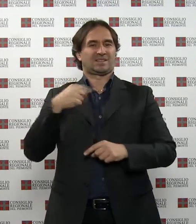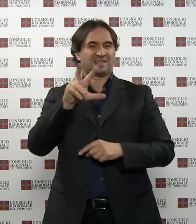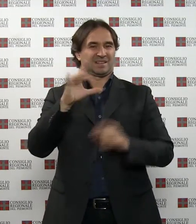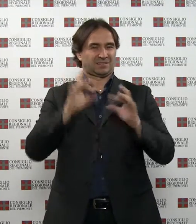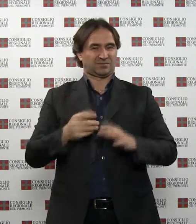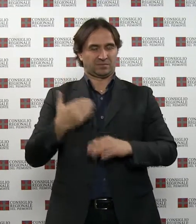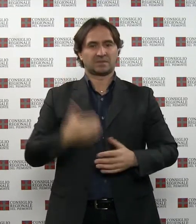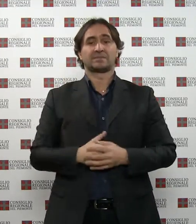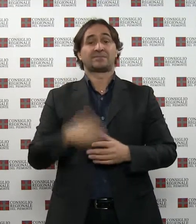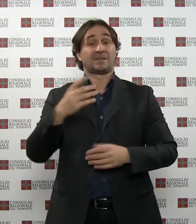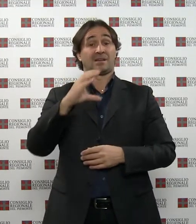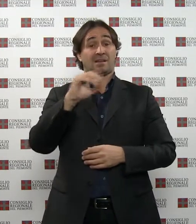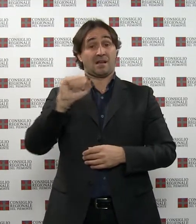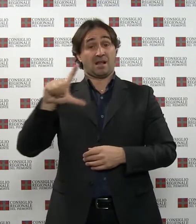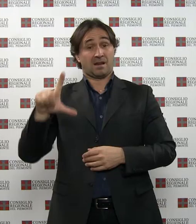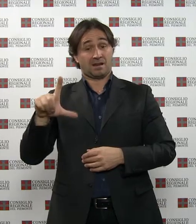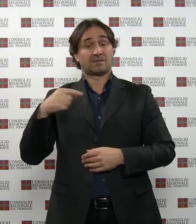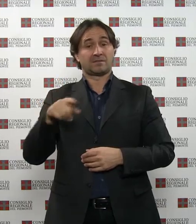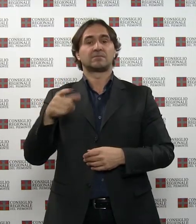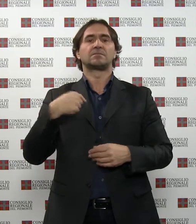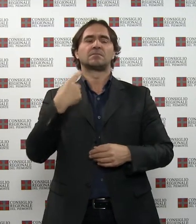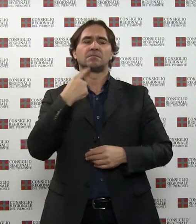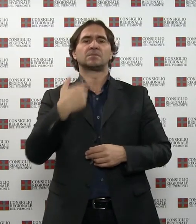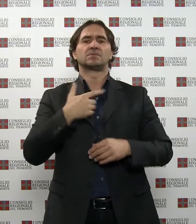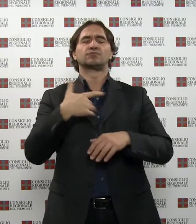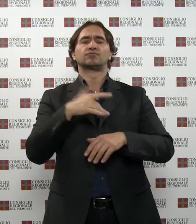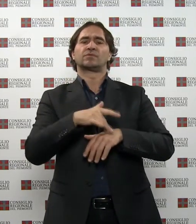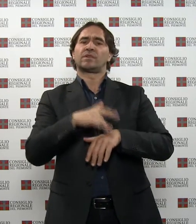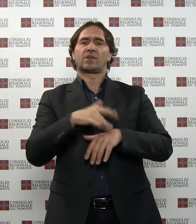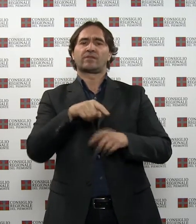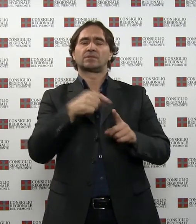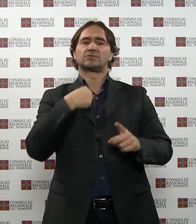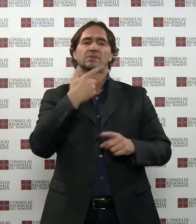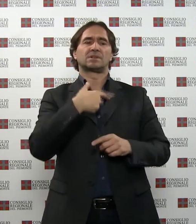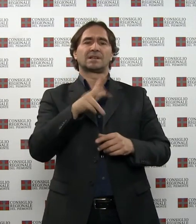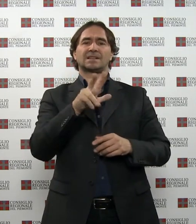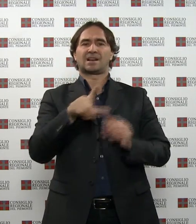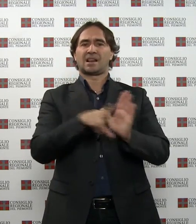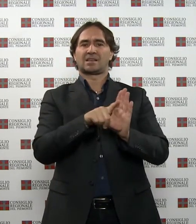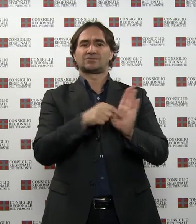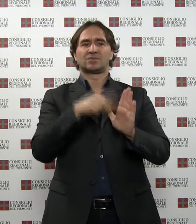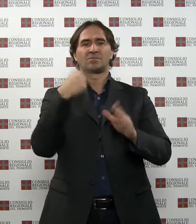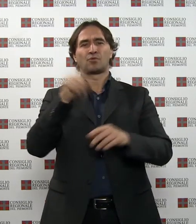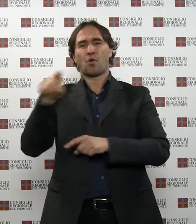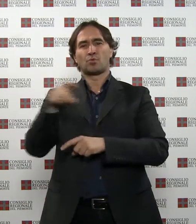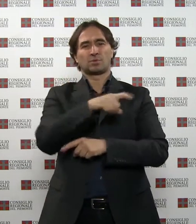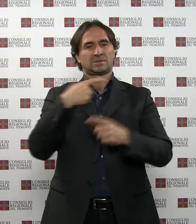dicembre. Il CAL ha anche espresso parere favorevole su 3 disegni di legge di fusione di comuni.